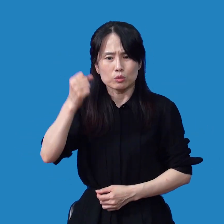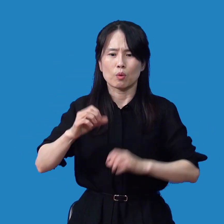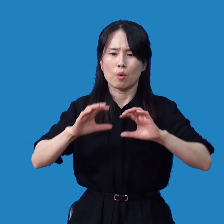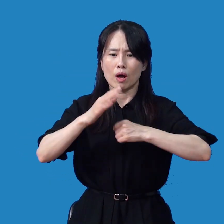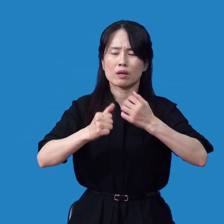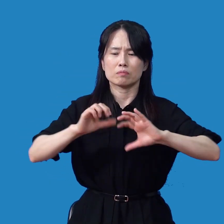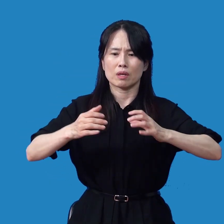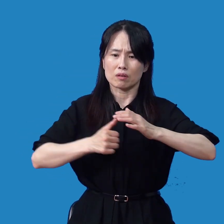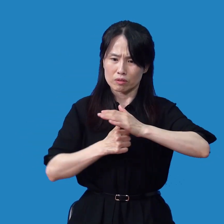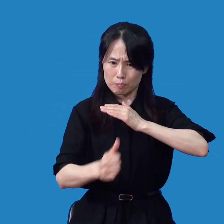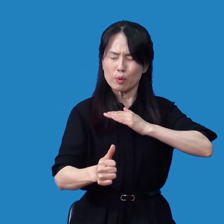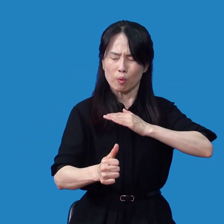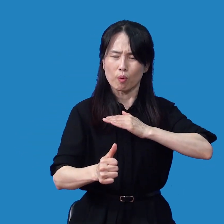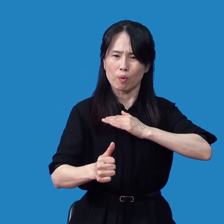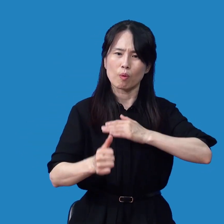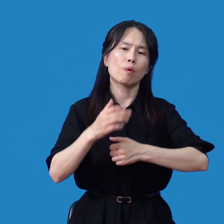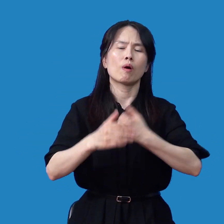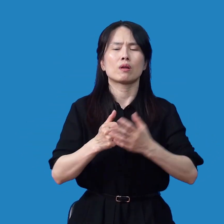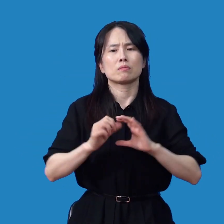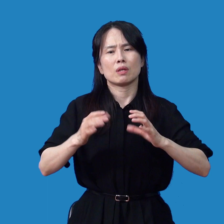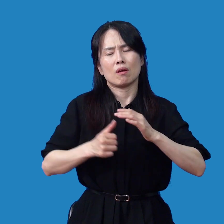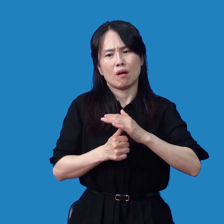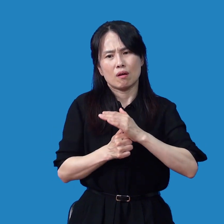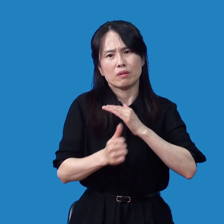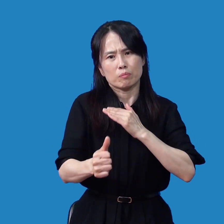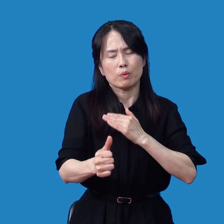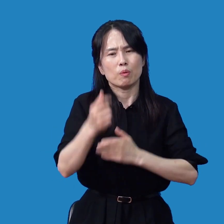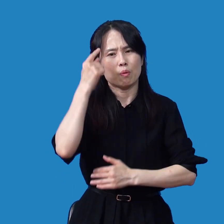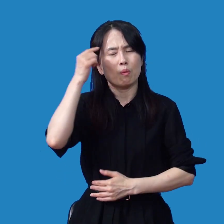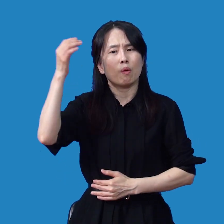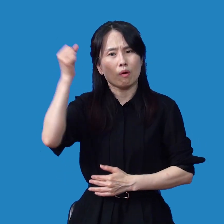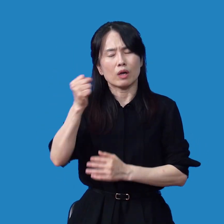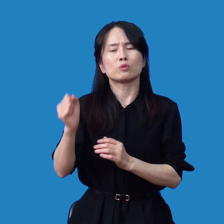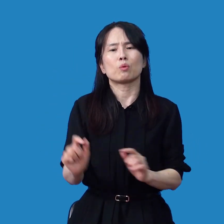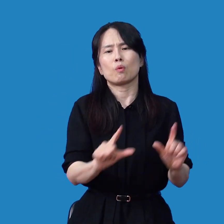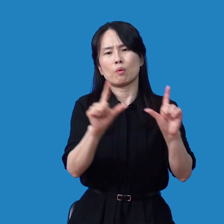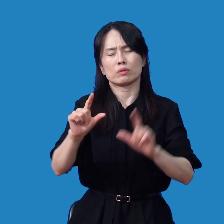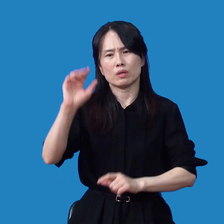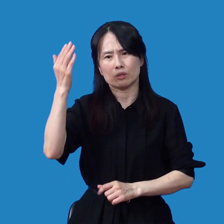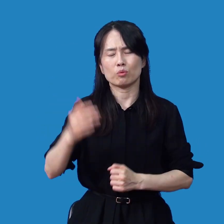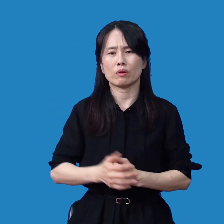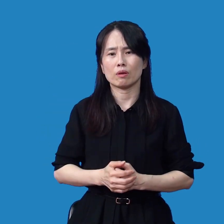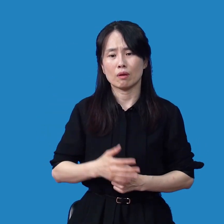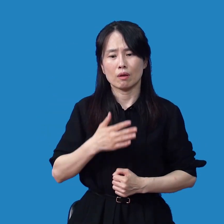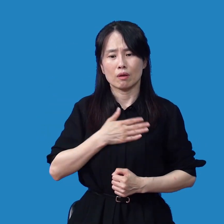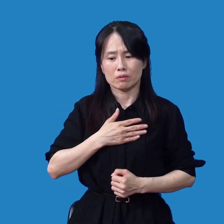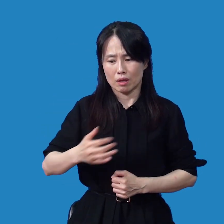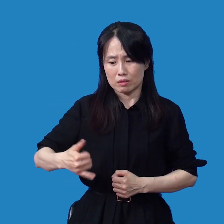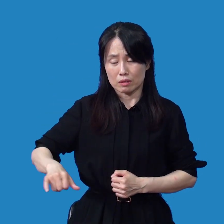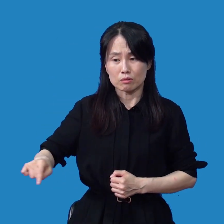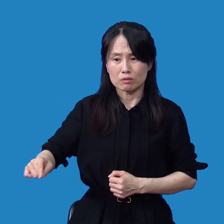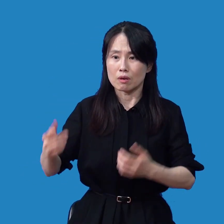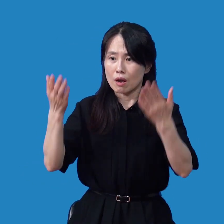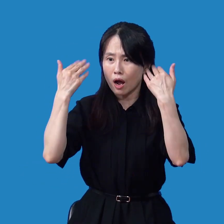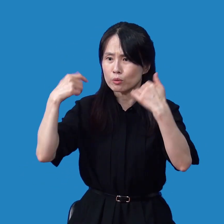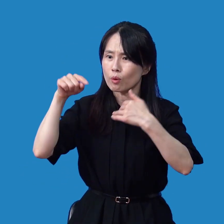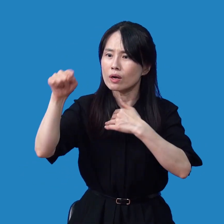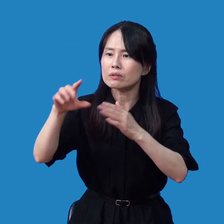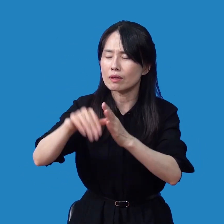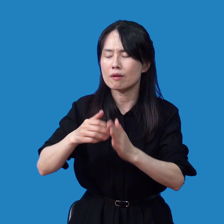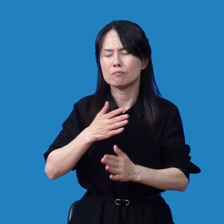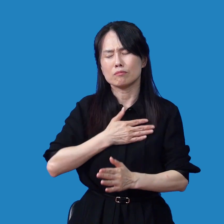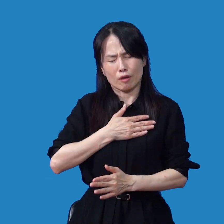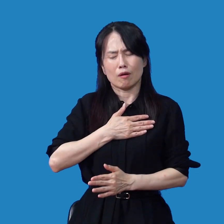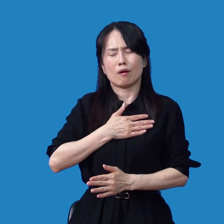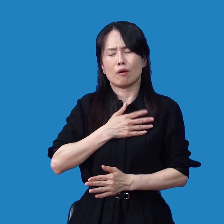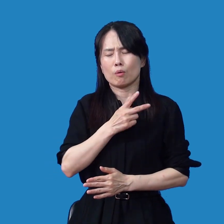우리뿐입니다. 내가 바로 하나님의 나라입니다. 우리 자녀들 학교로 나아가면서 내가 바로 하나님의 나라다